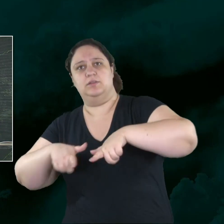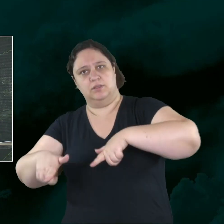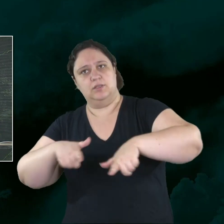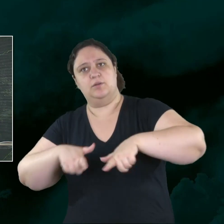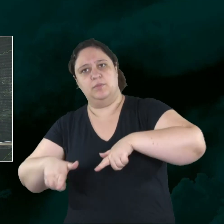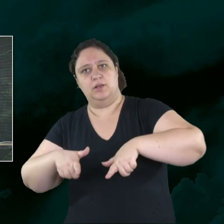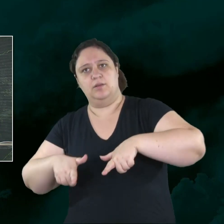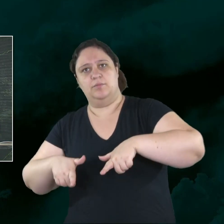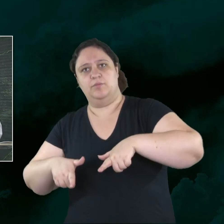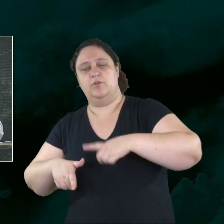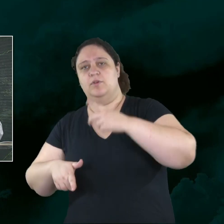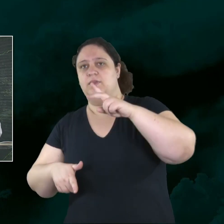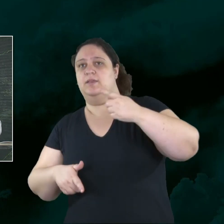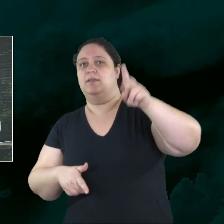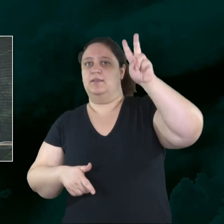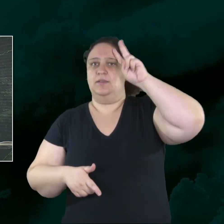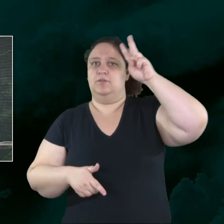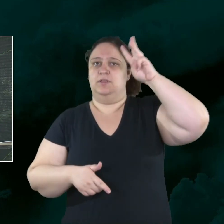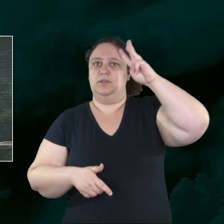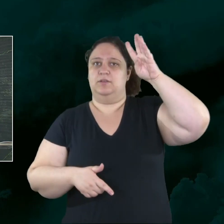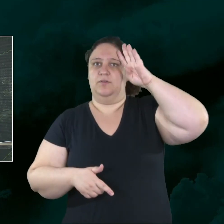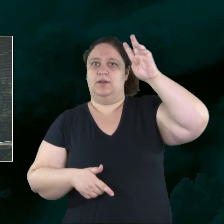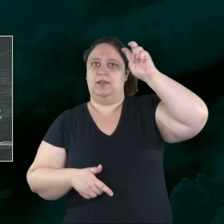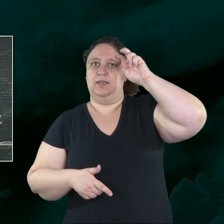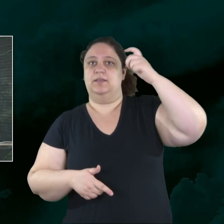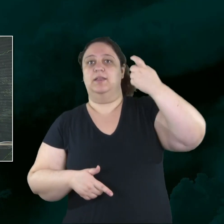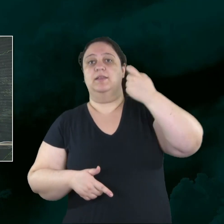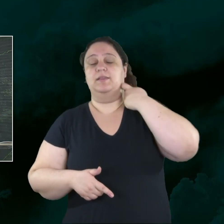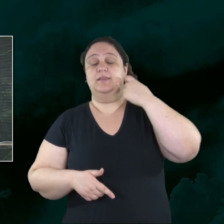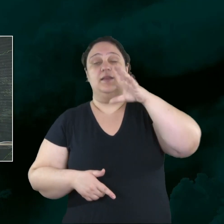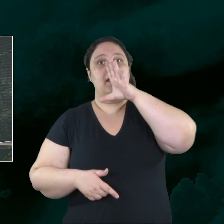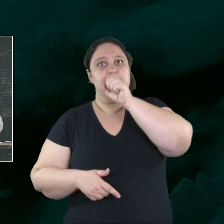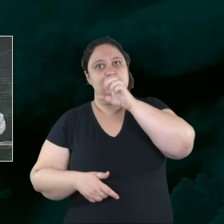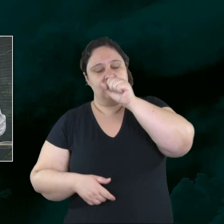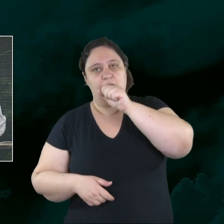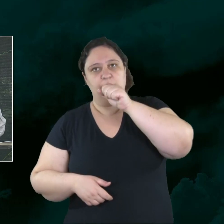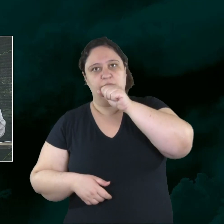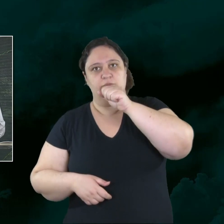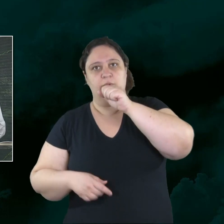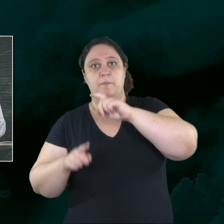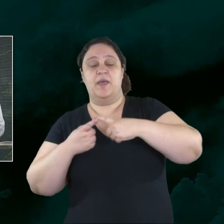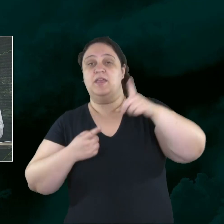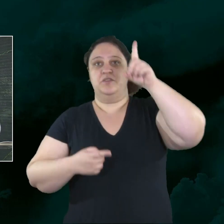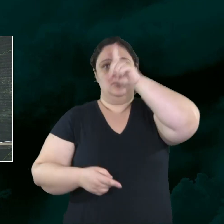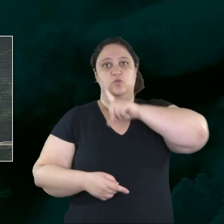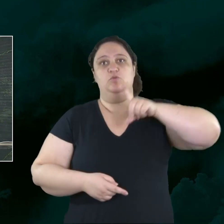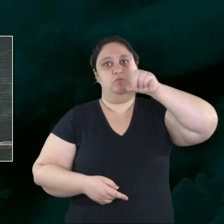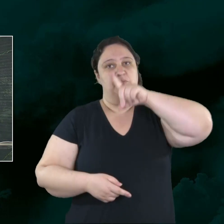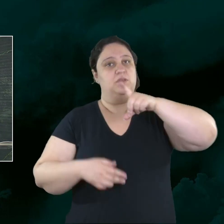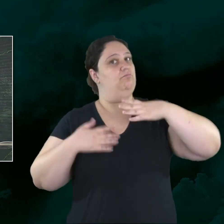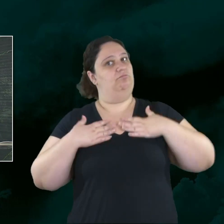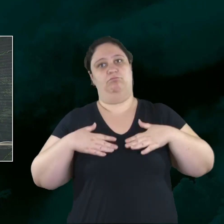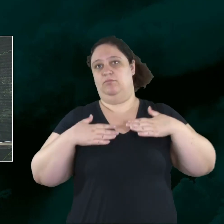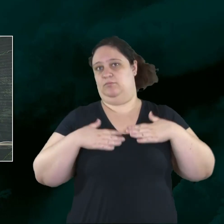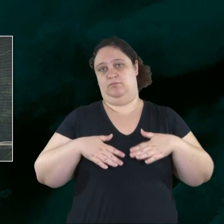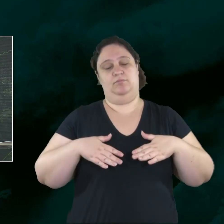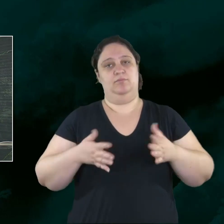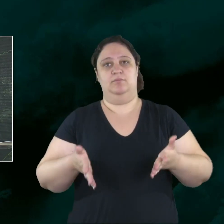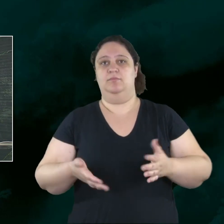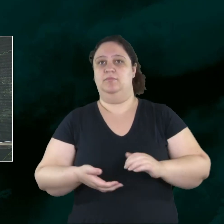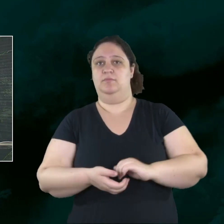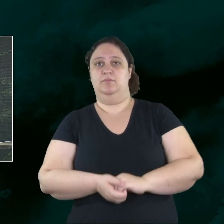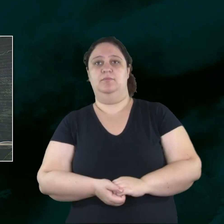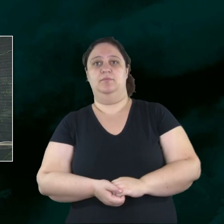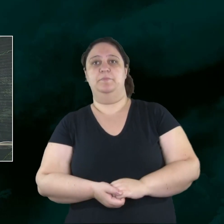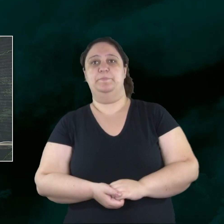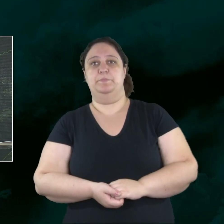dias trabalhamos, temos um dia. E hoje, né, países cristãos, né, passaram o sábado para domingo. E o domingo, o